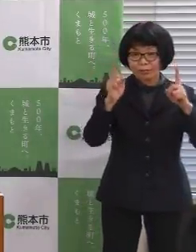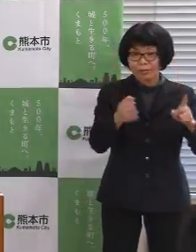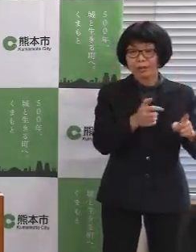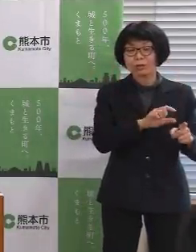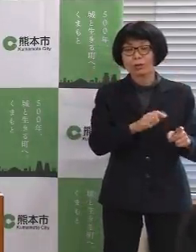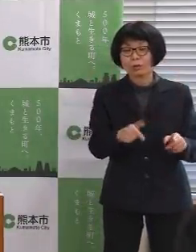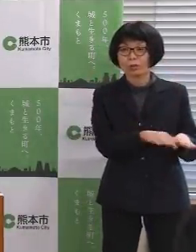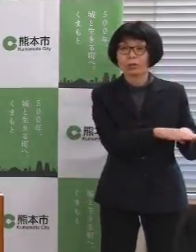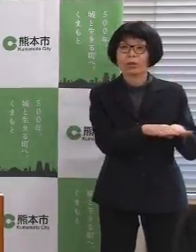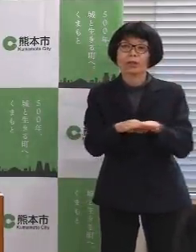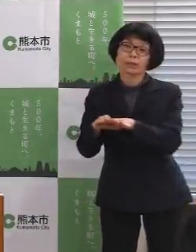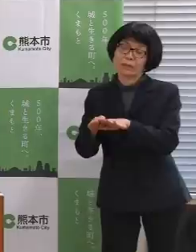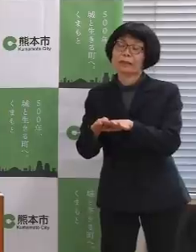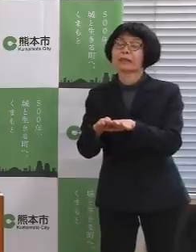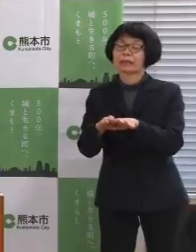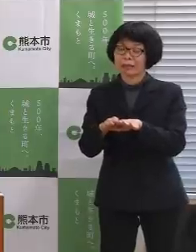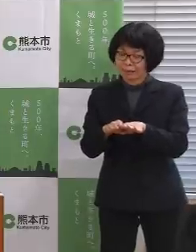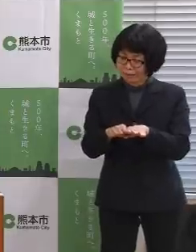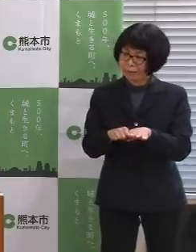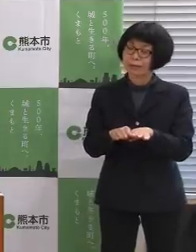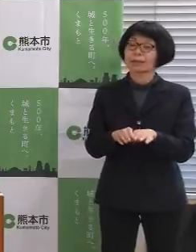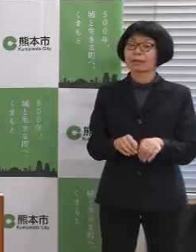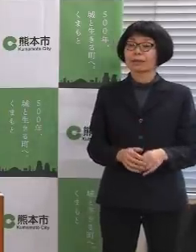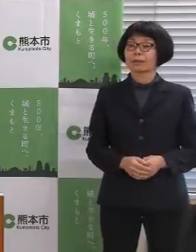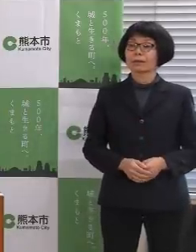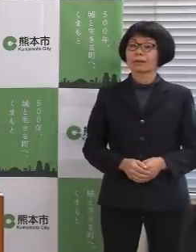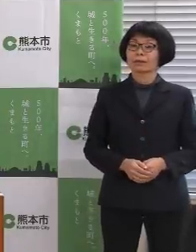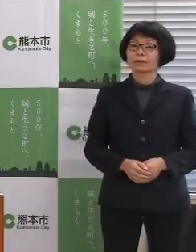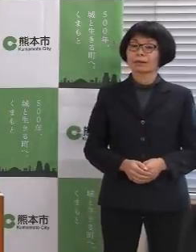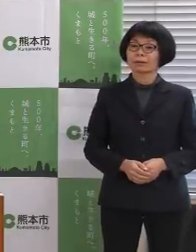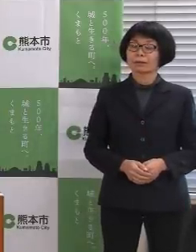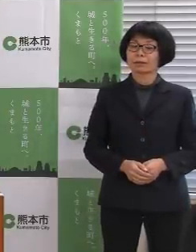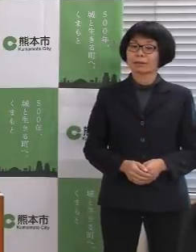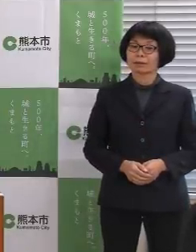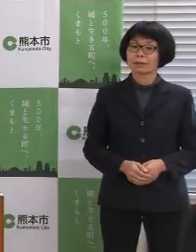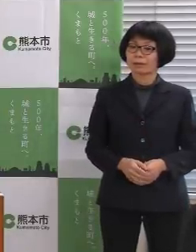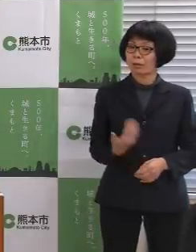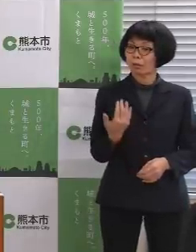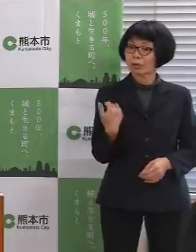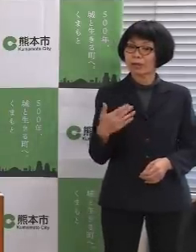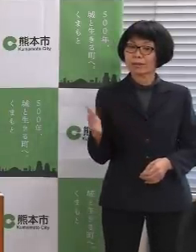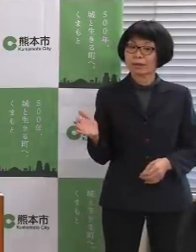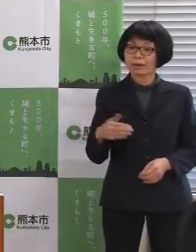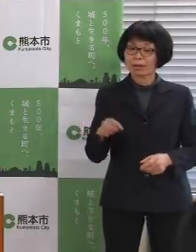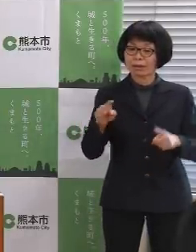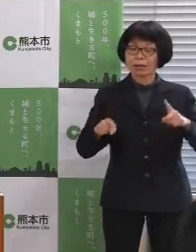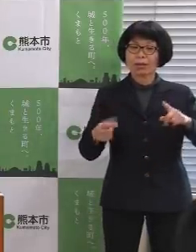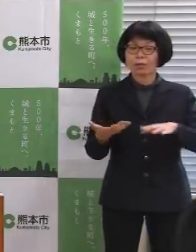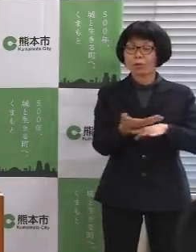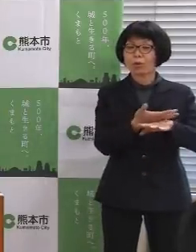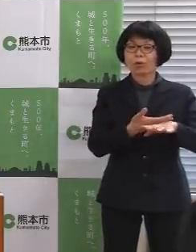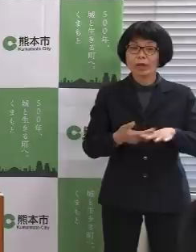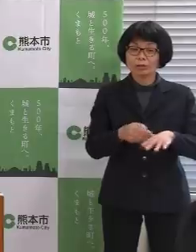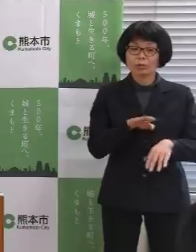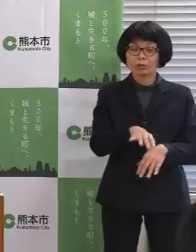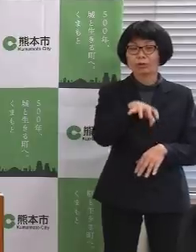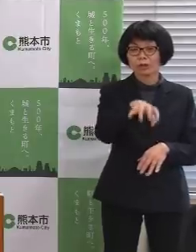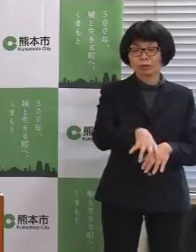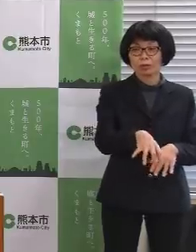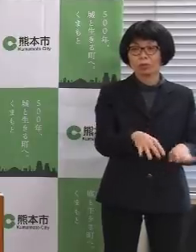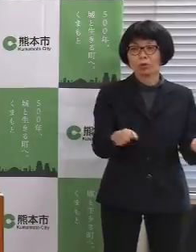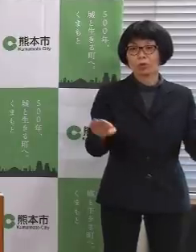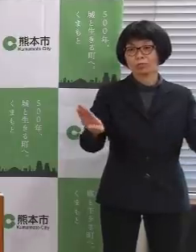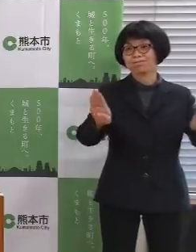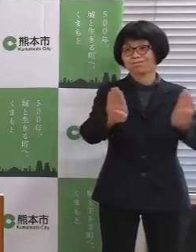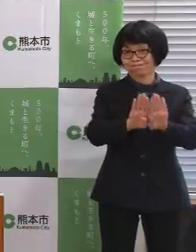うん、まあ、先日から公園の駐車場なんかの閉鎖がどんどん進んでまして